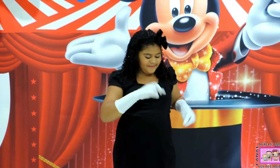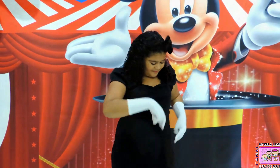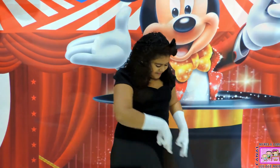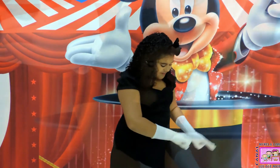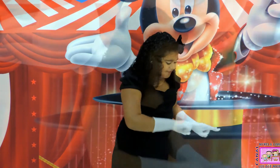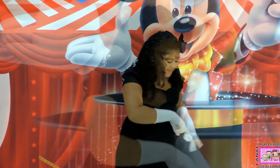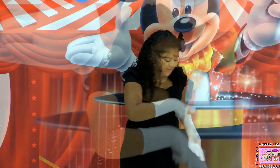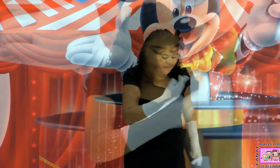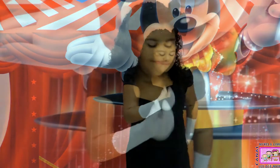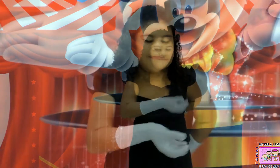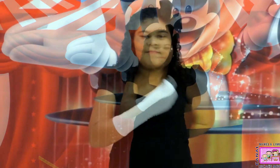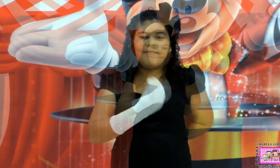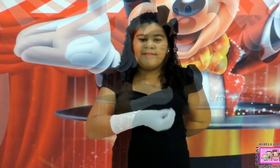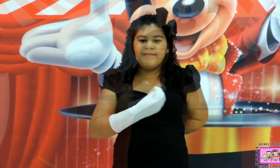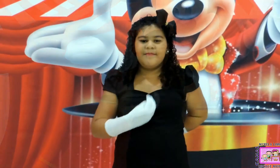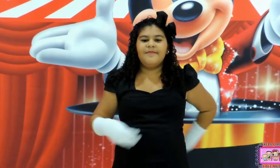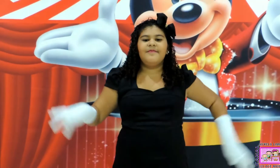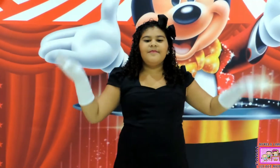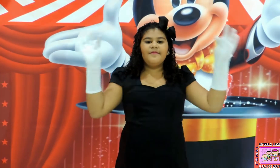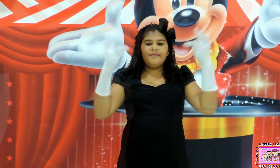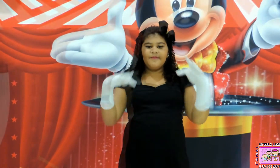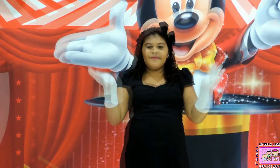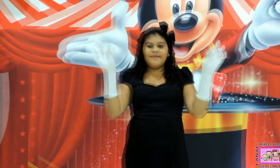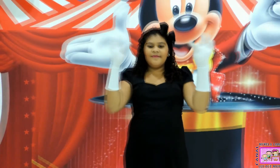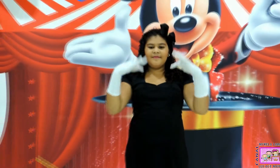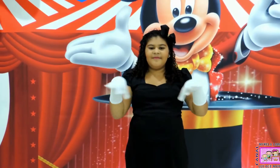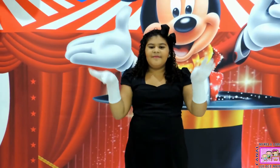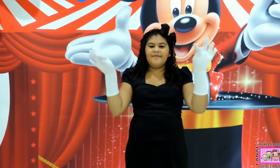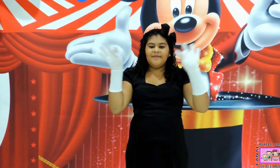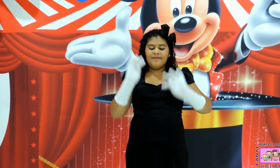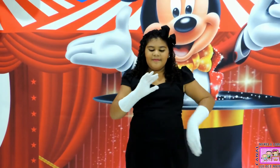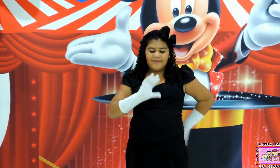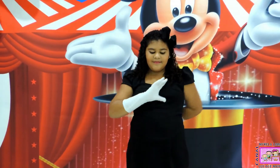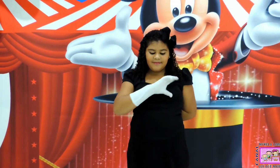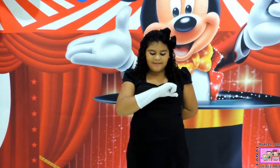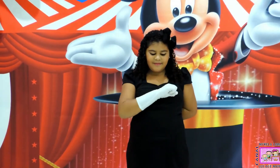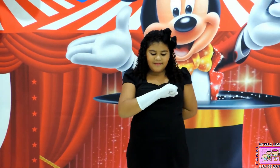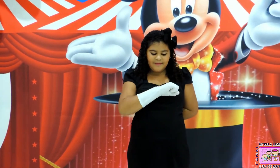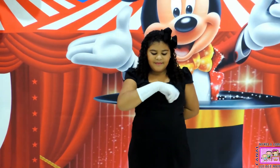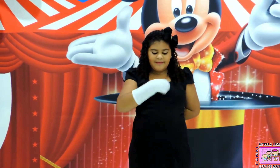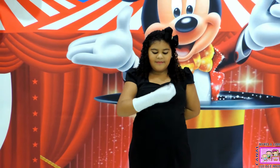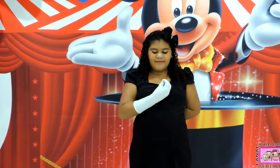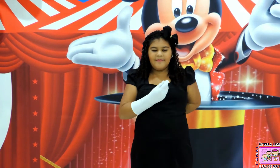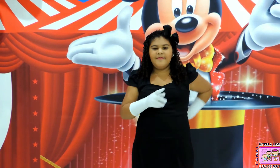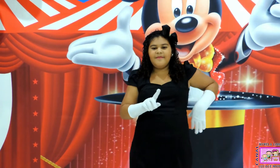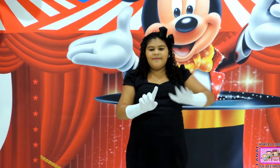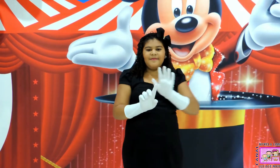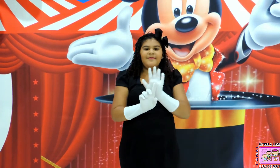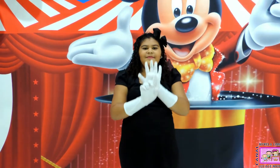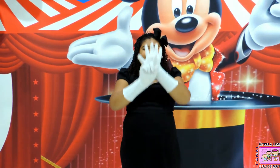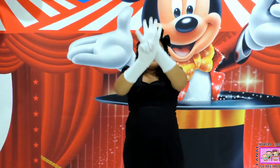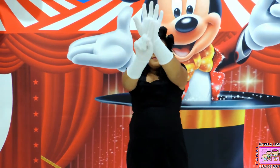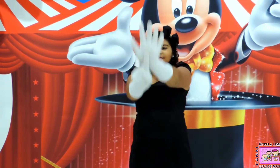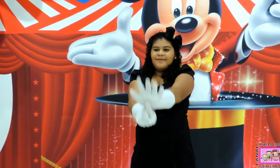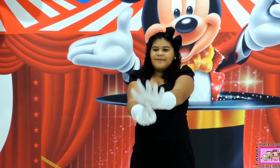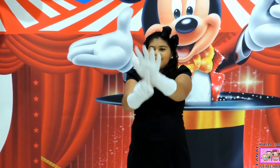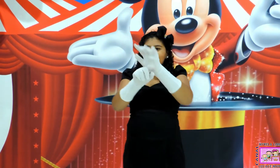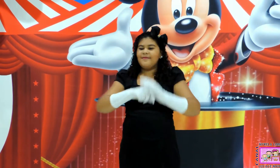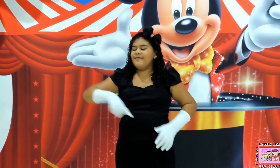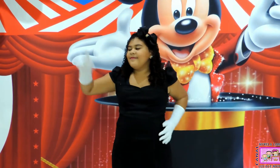Pois enquanto eu viver vou testemunhar do amor Que minha vida seja